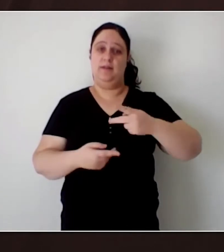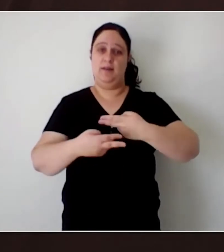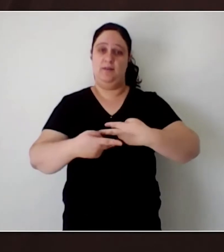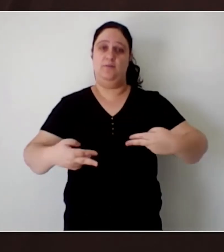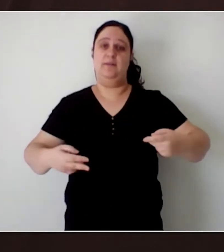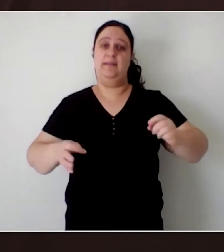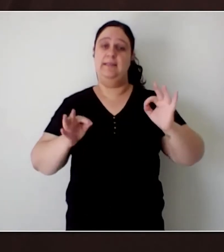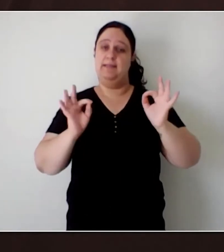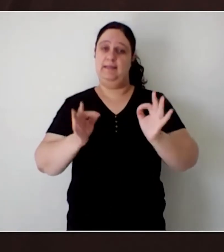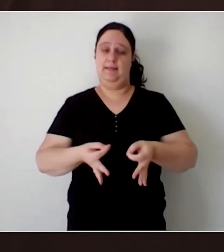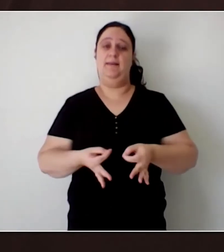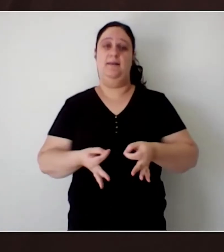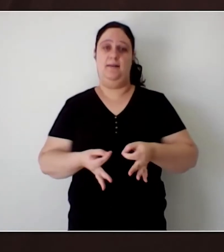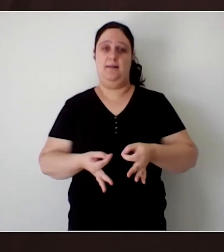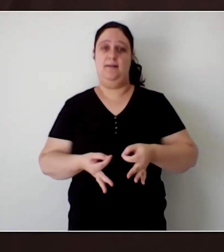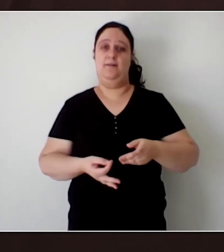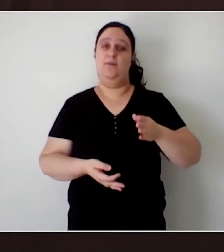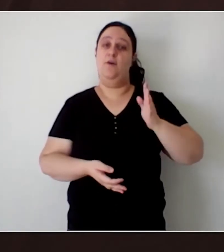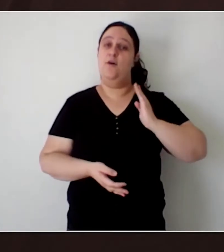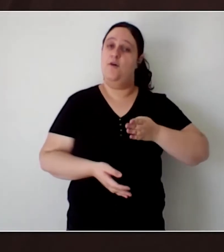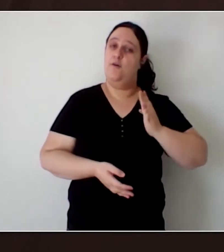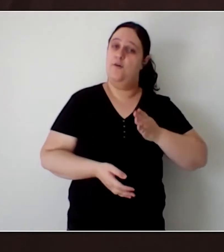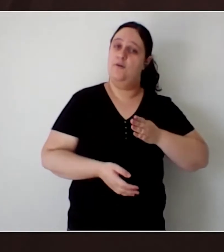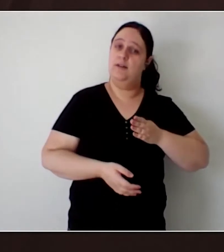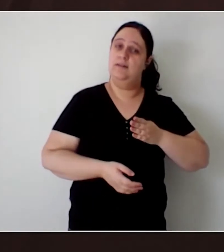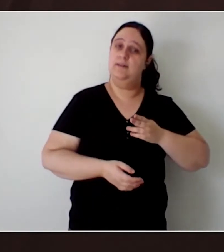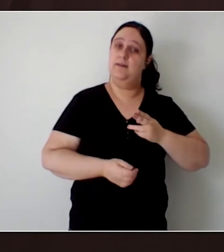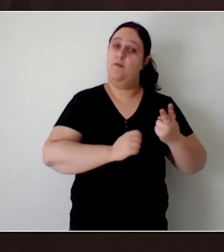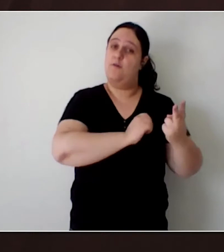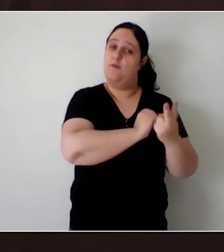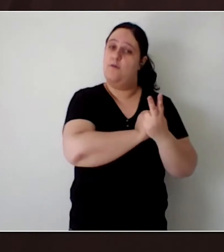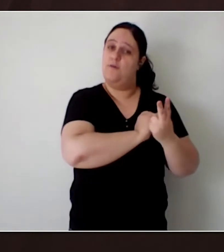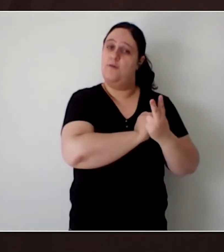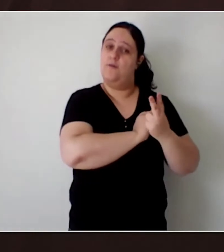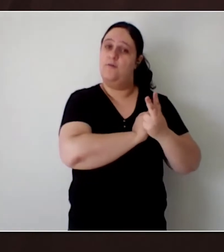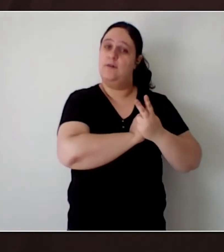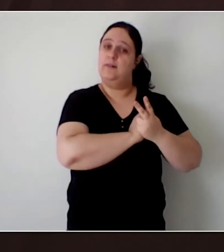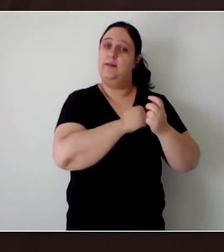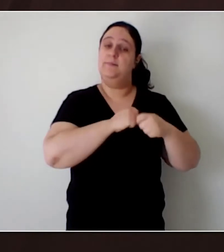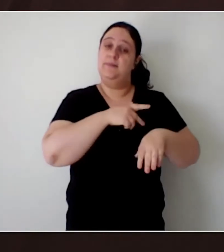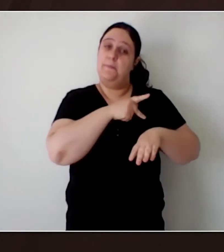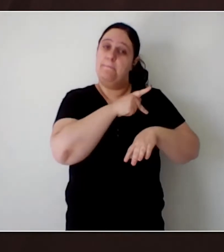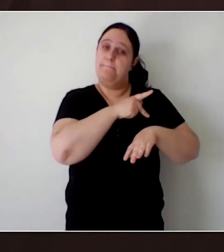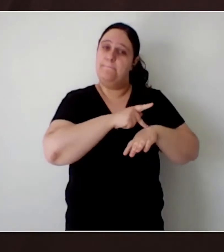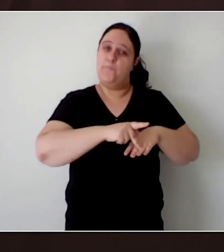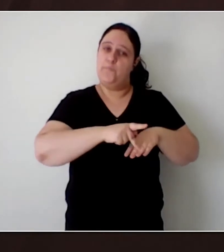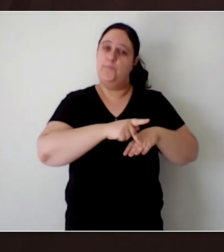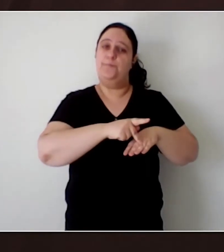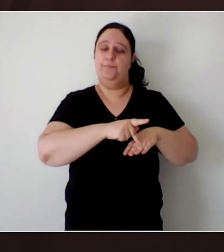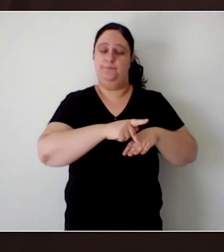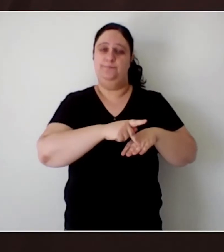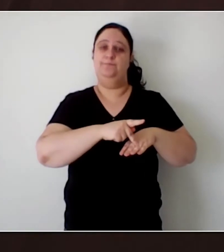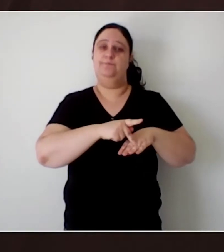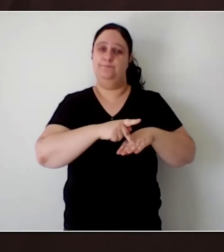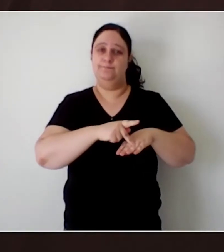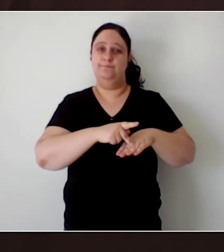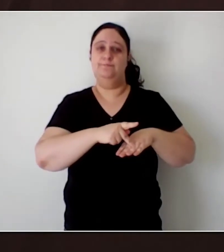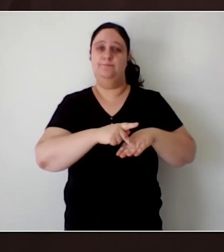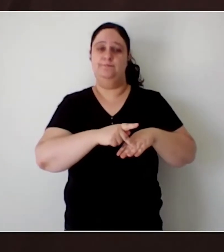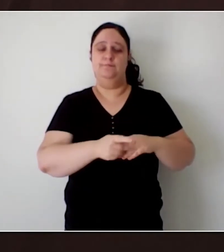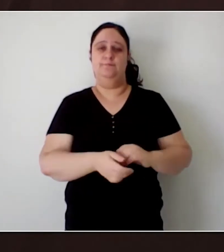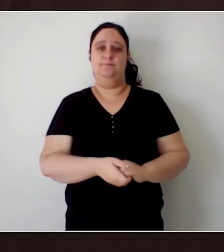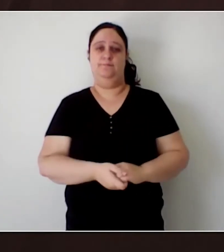cuidar do nosso coração. Cuidar da pureza, manter um coração puro, manter uma